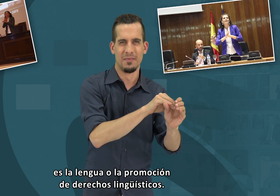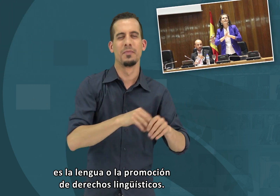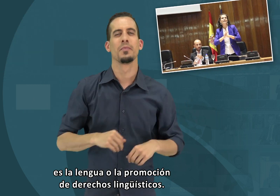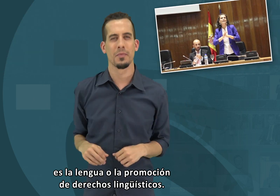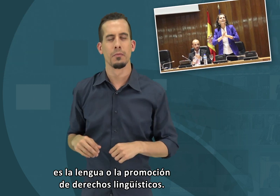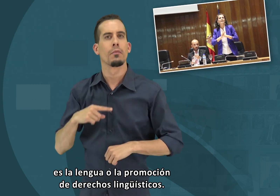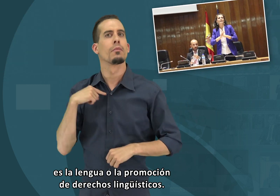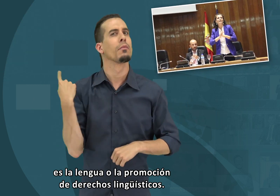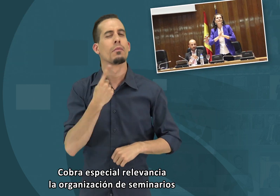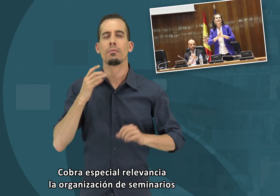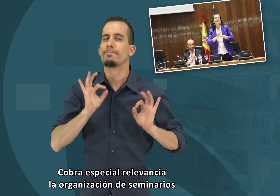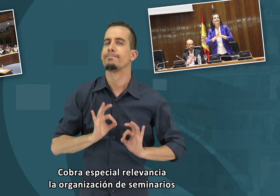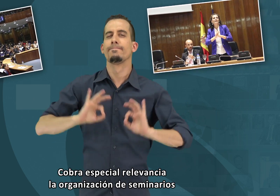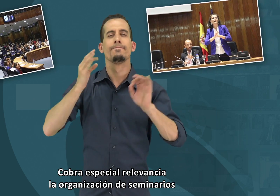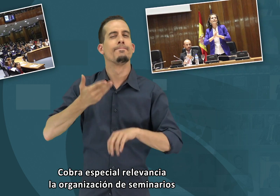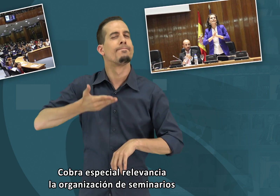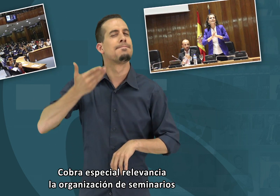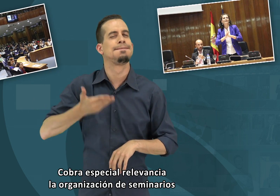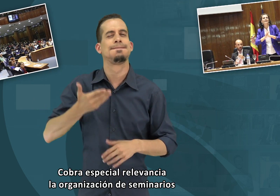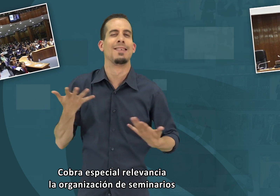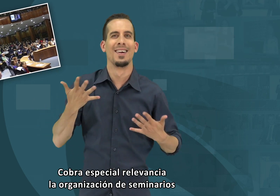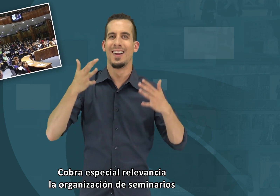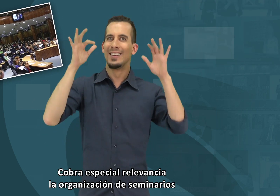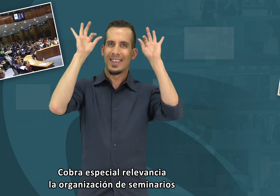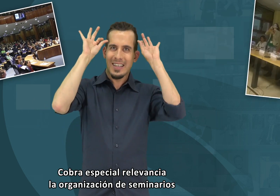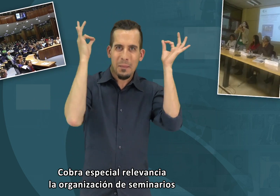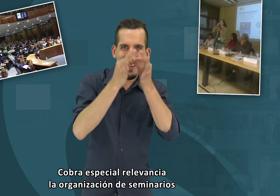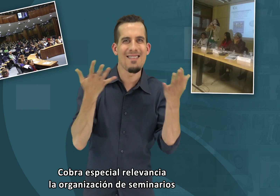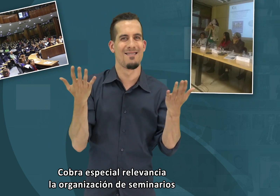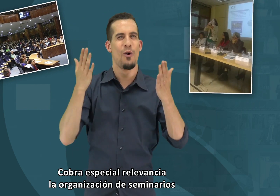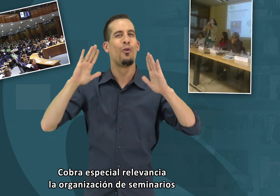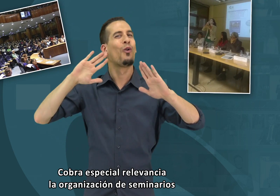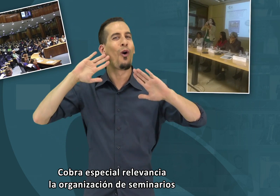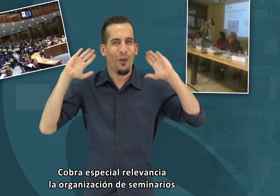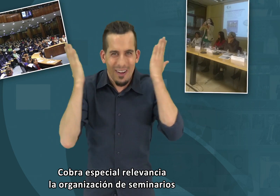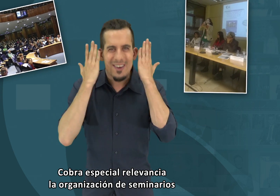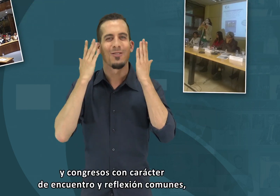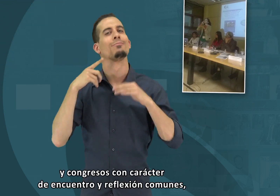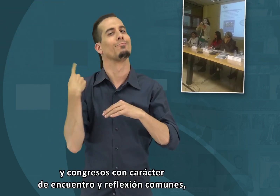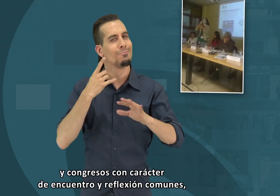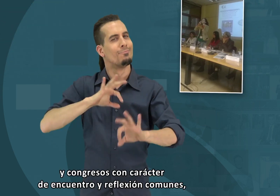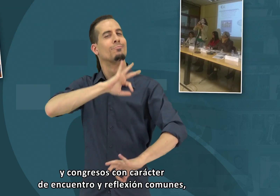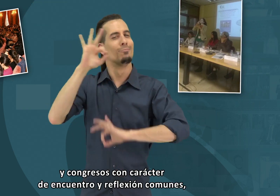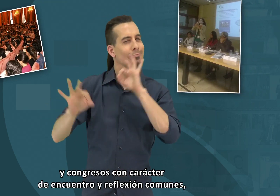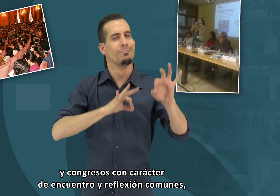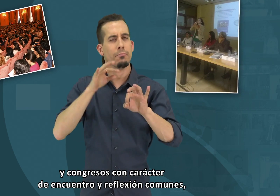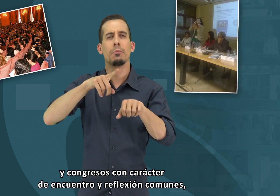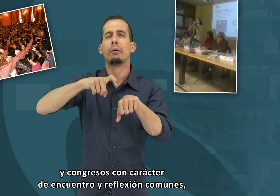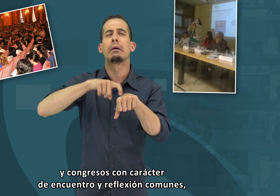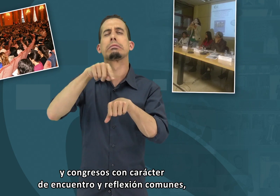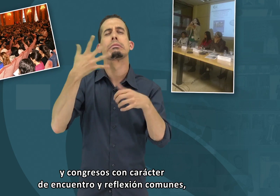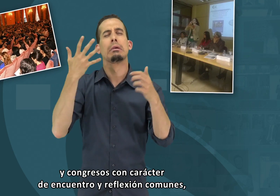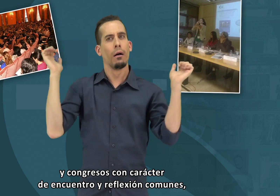Cobra especial relevancia la organización de seminarios y congresos con carácter de encuentro y